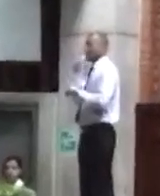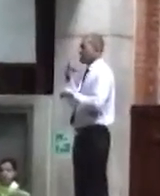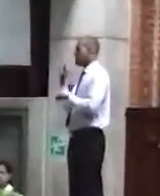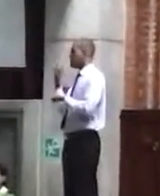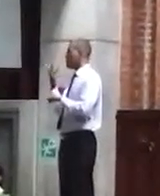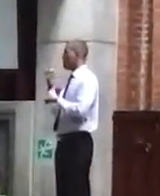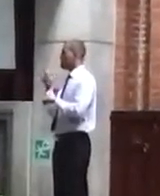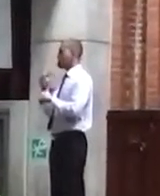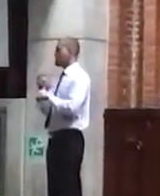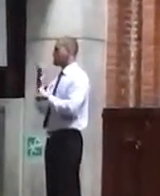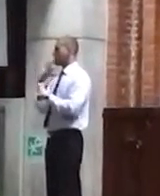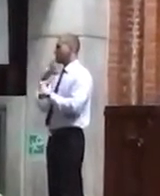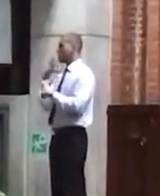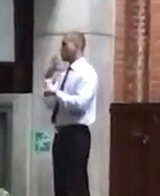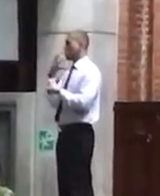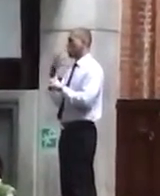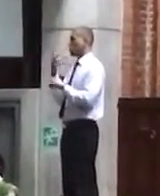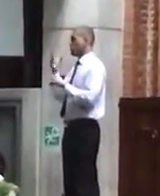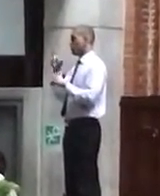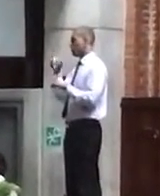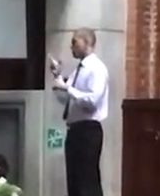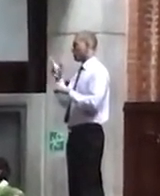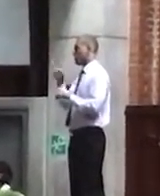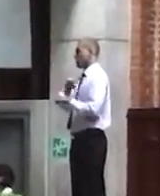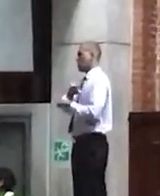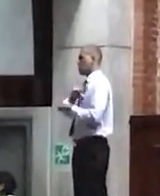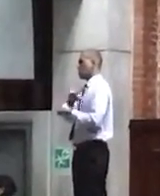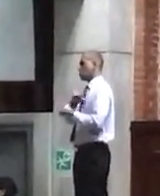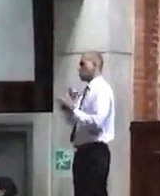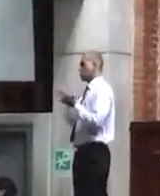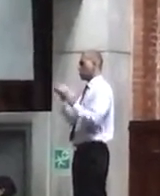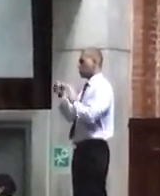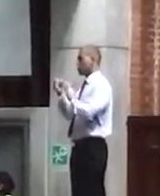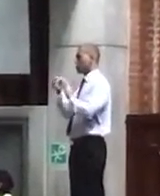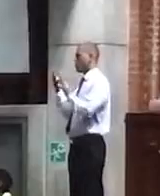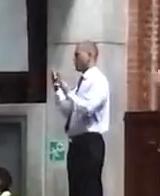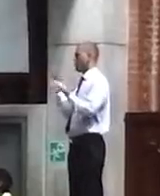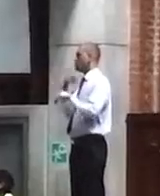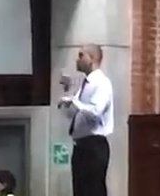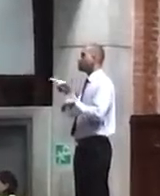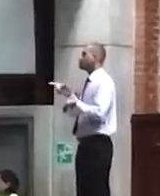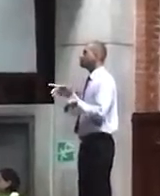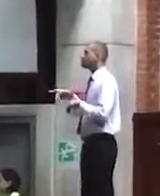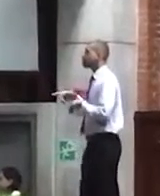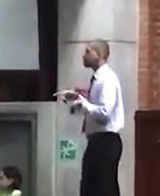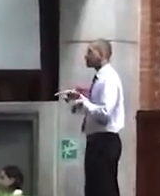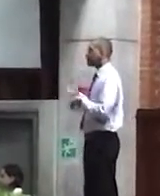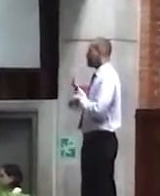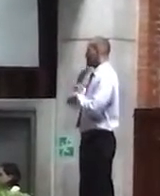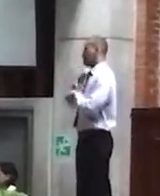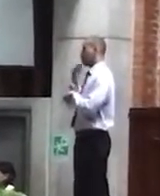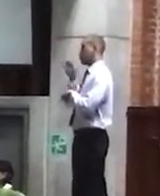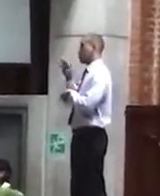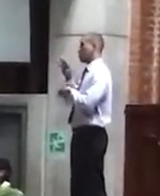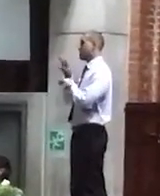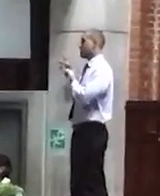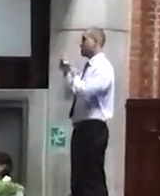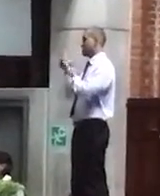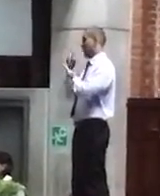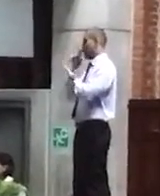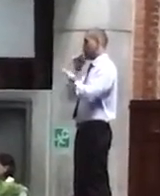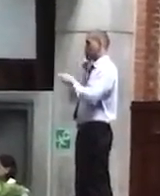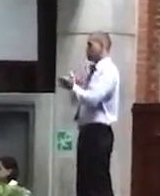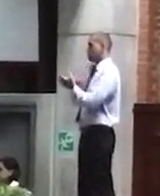5 meses. Un estudio muy interesante que dice que en los últimos 40 y tantos años, en esta tercera ola democratizadora, ha